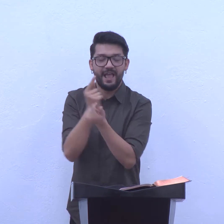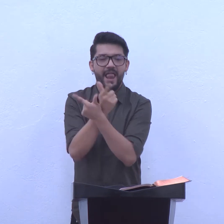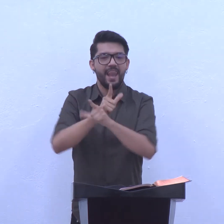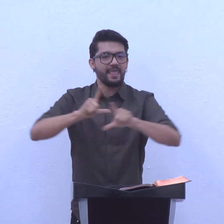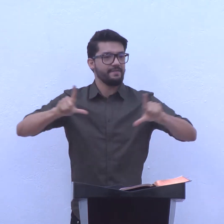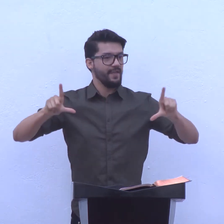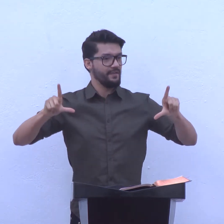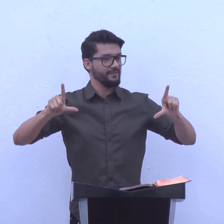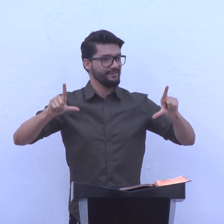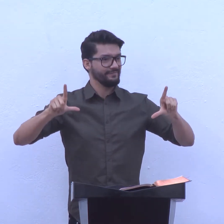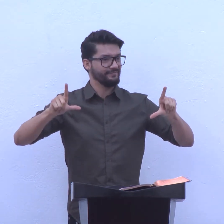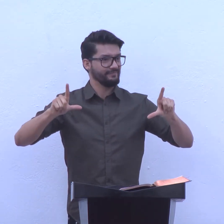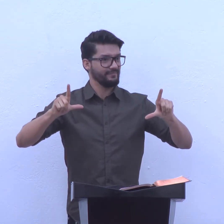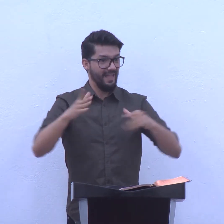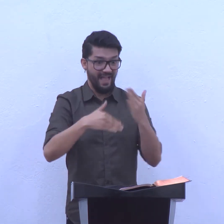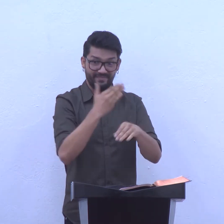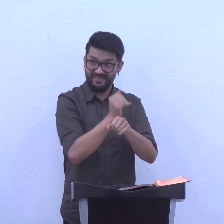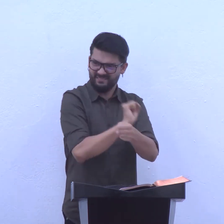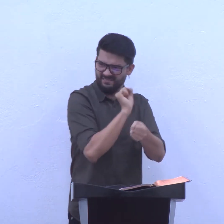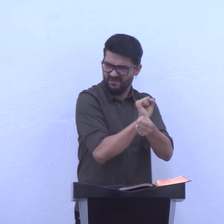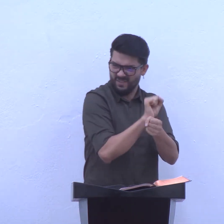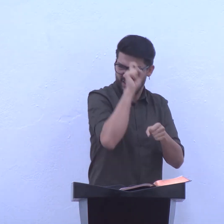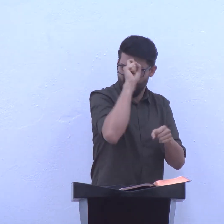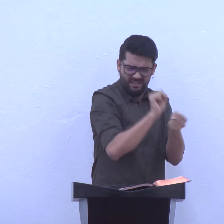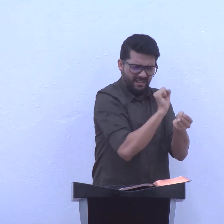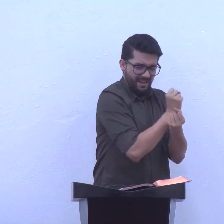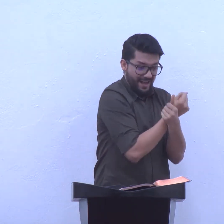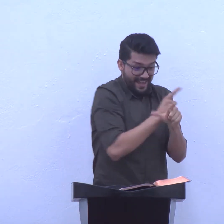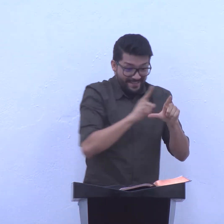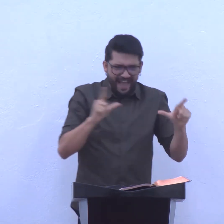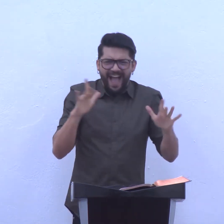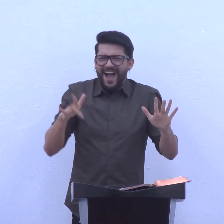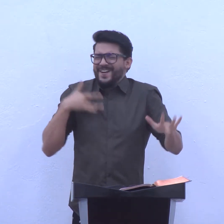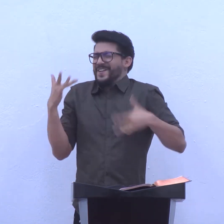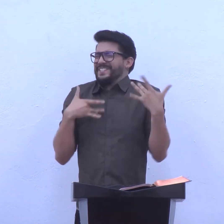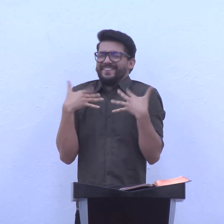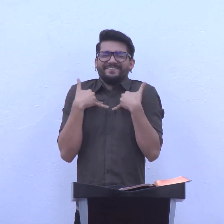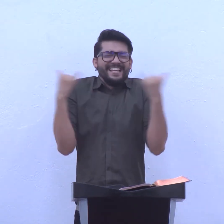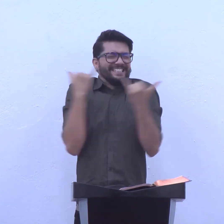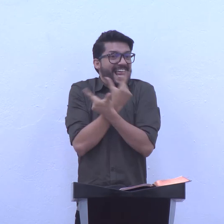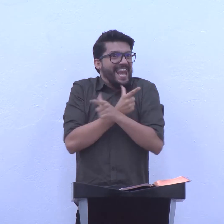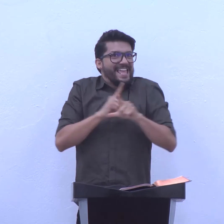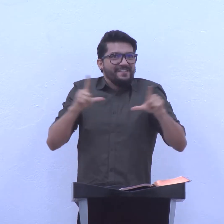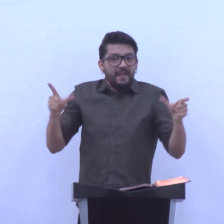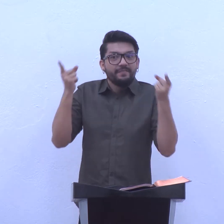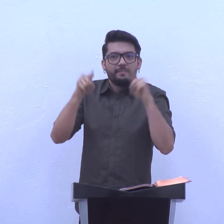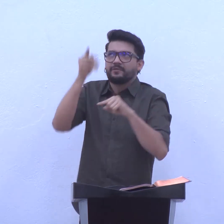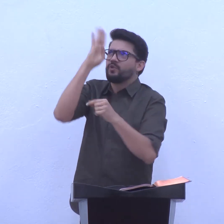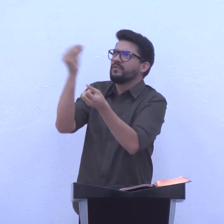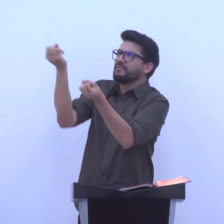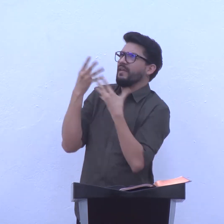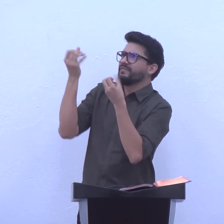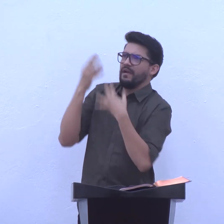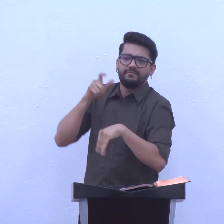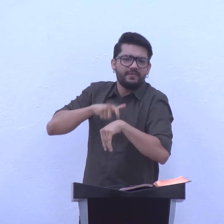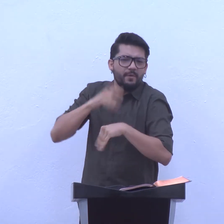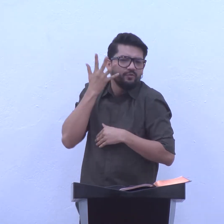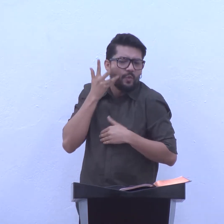cuando el pueblo salió, querían ellos recordar que fueron libres de Egipto, libres de la